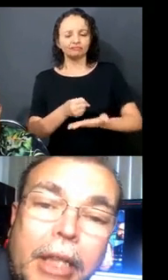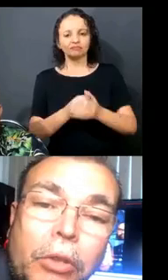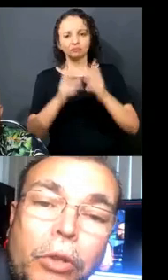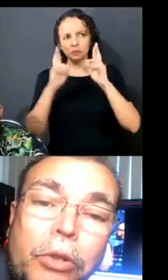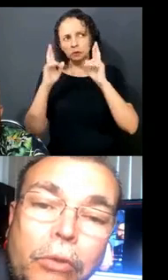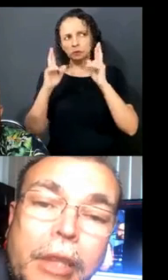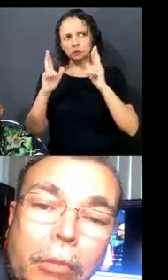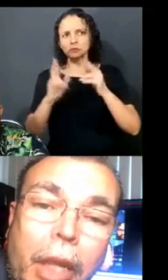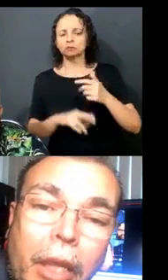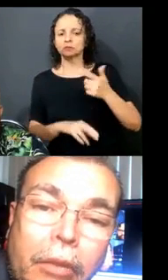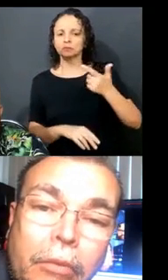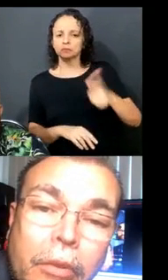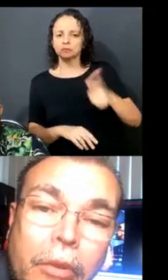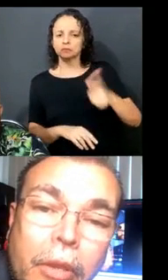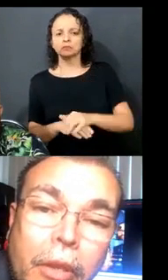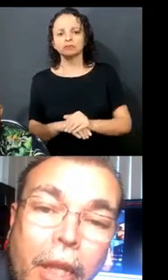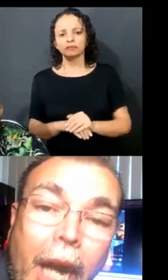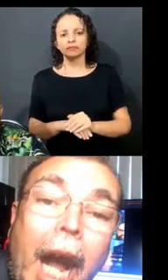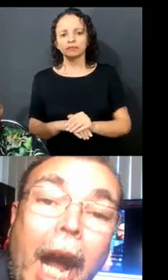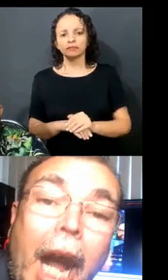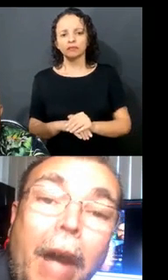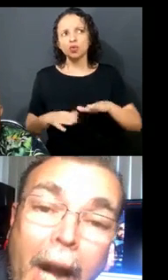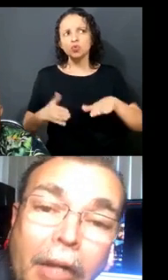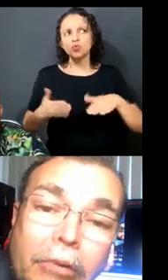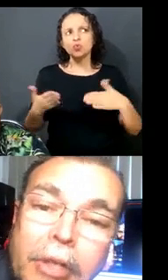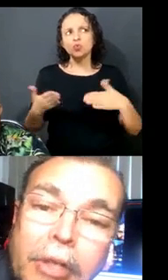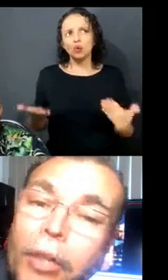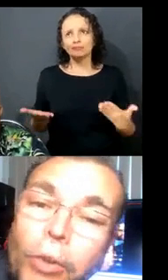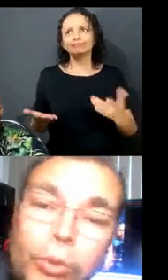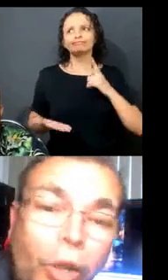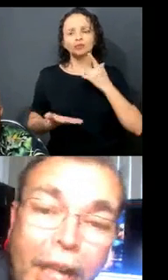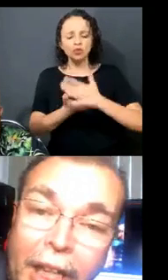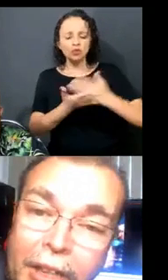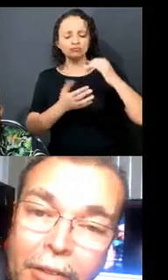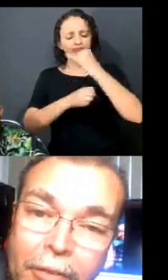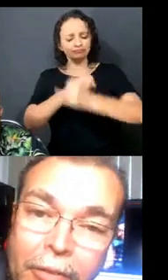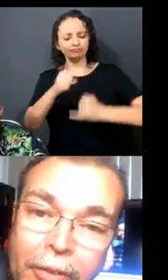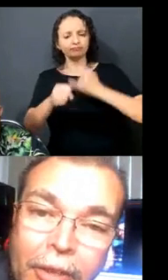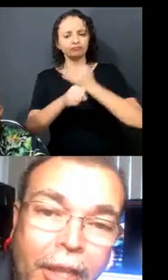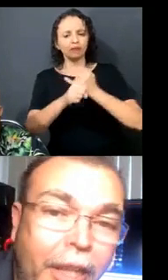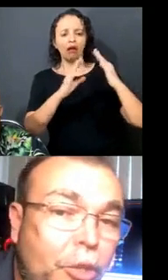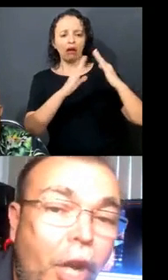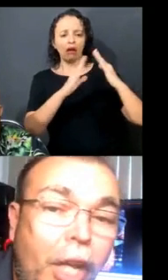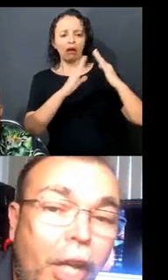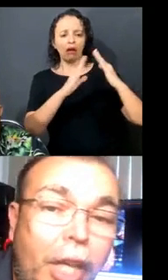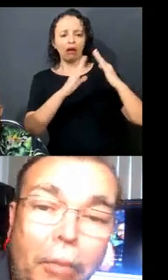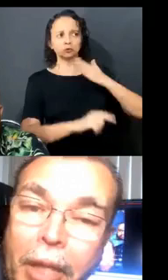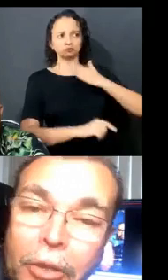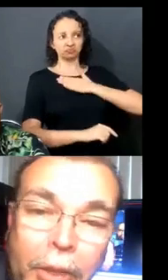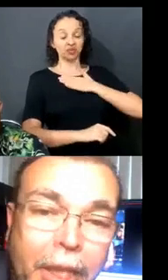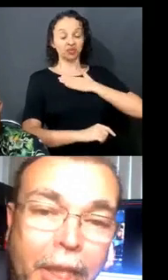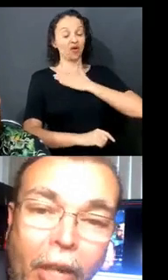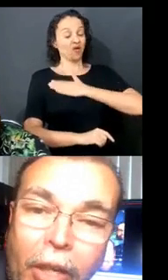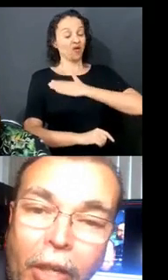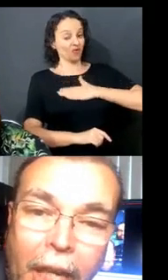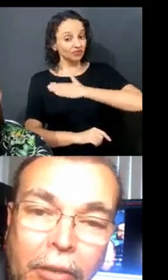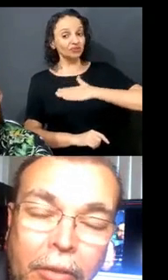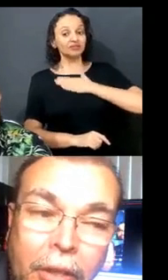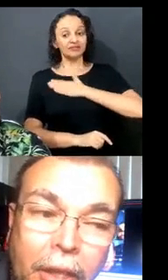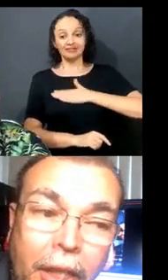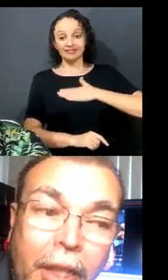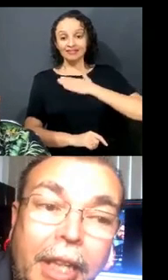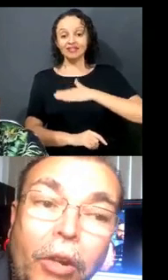entenderam que era uma maneira da igreja continuar trabalhando, amaram ter culto online, escola